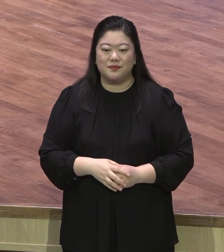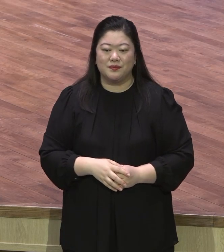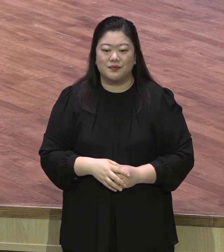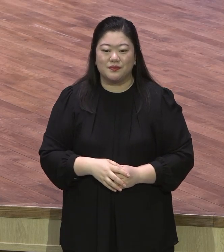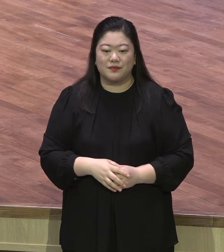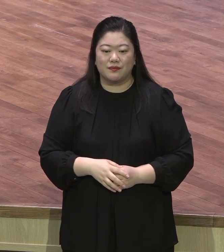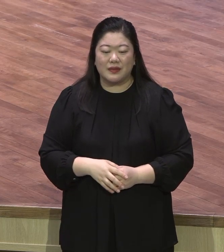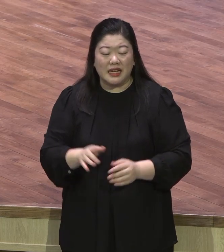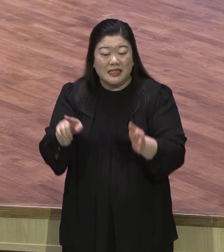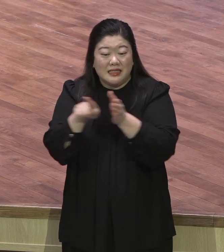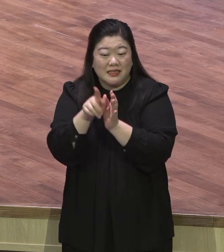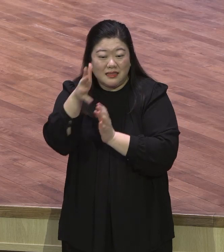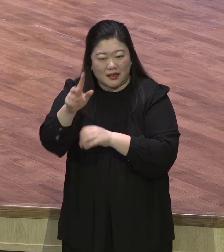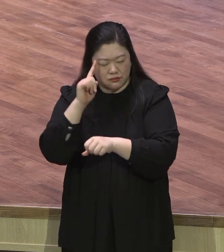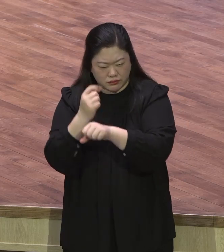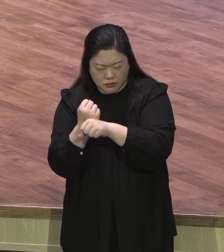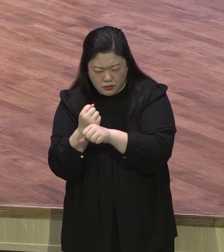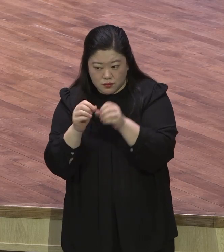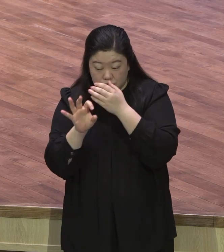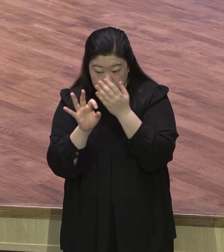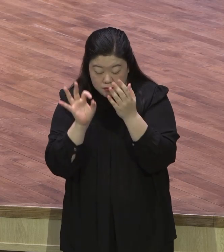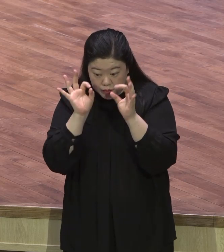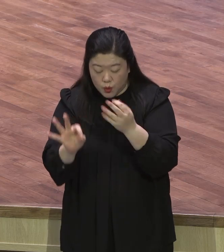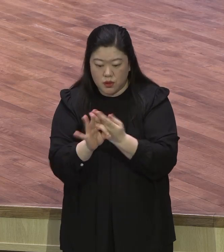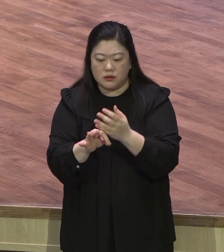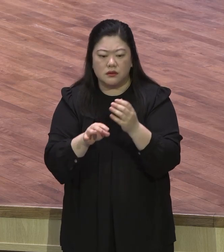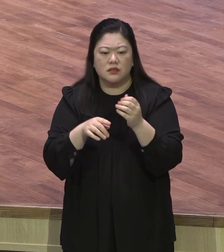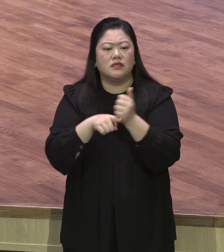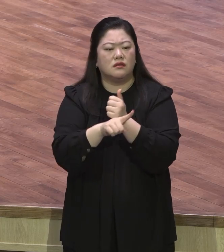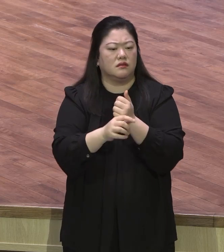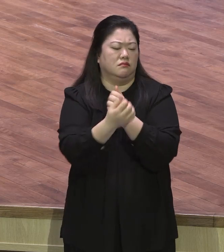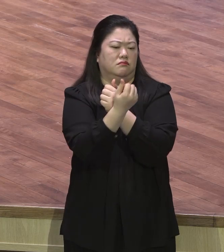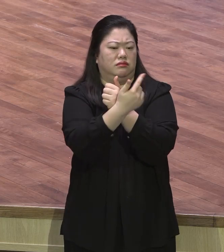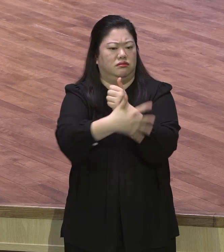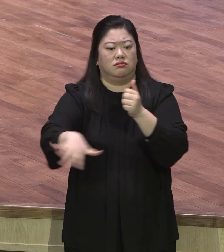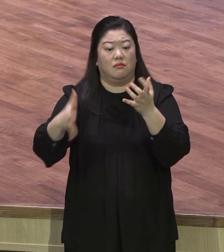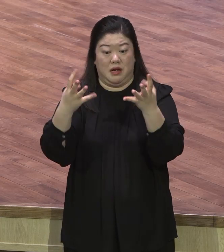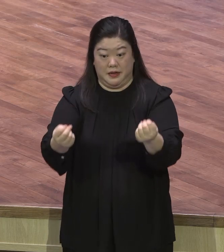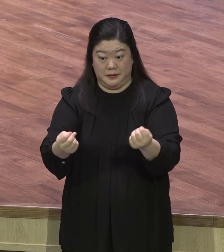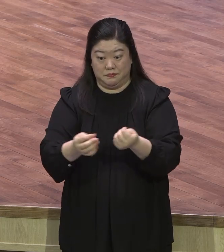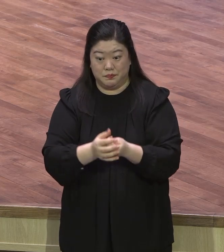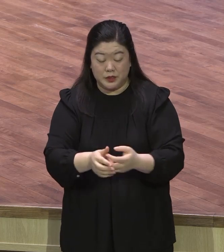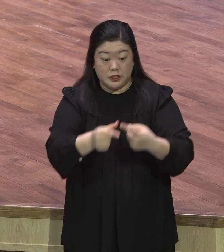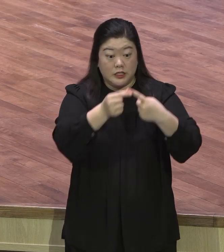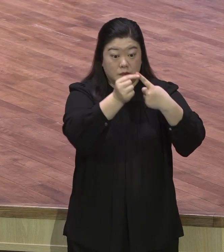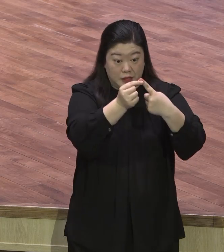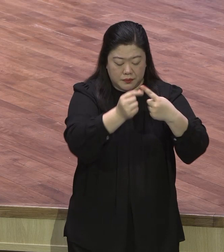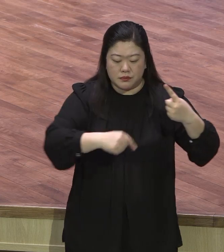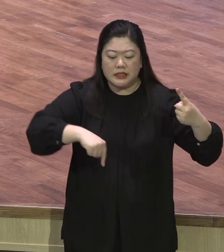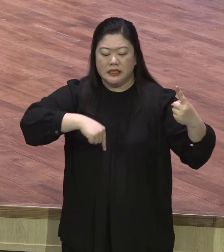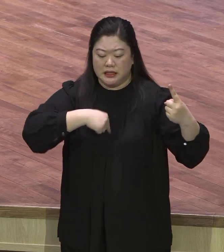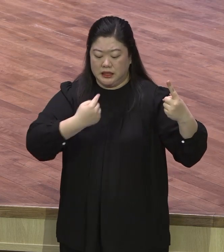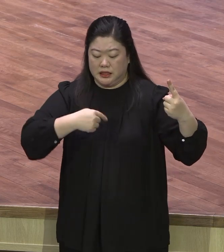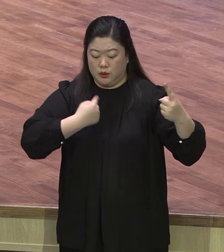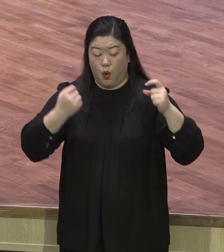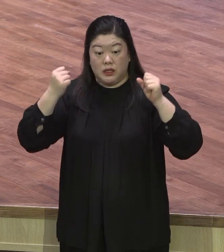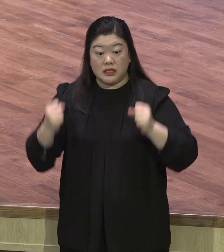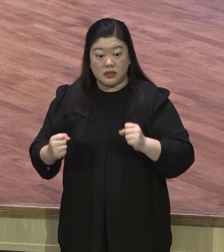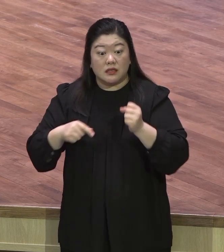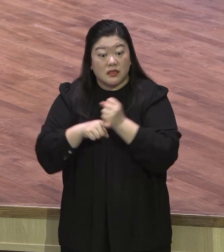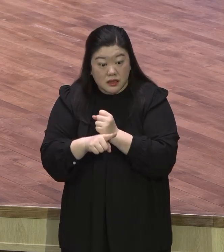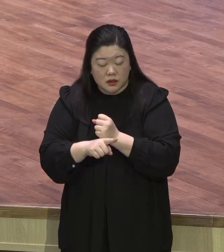의미가 여기에 들어있어요. 우선적으로 스스로 있다. 이 말은 누구에게